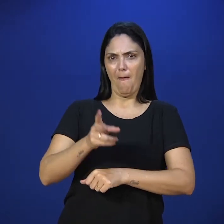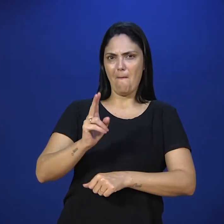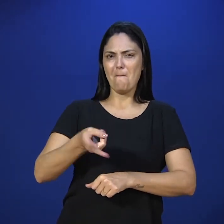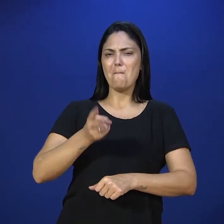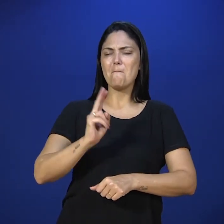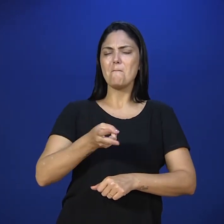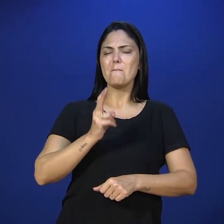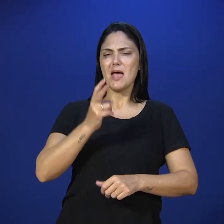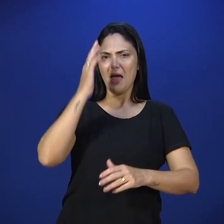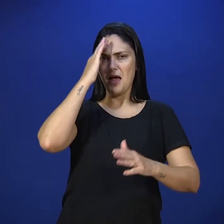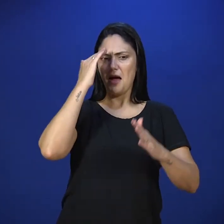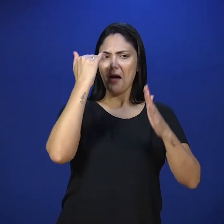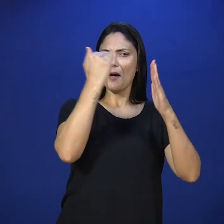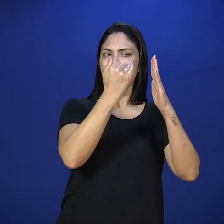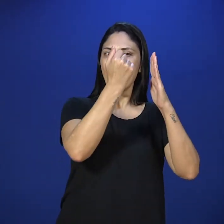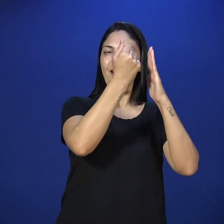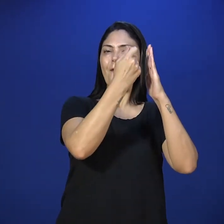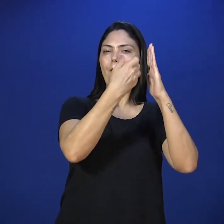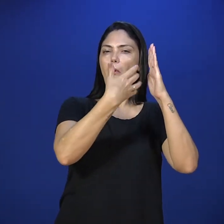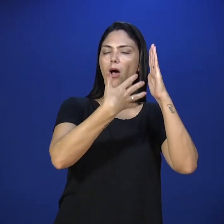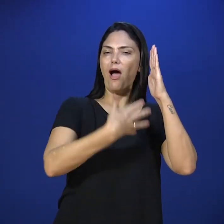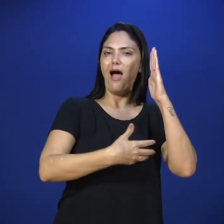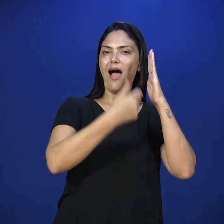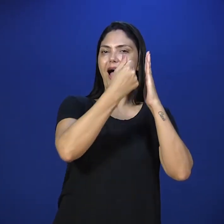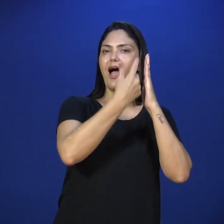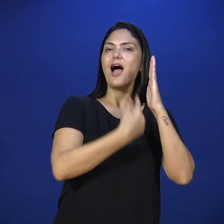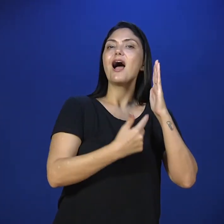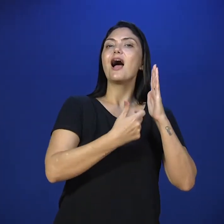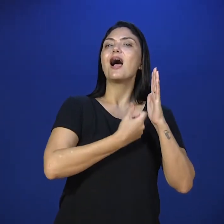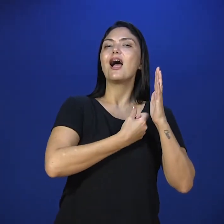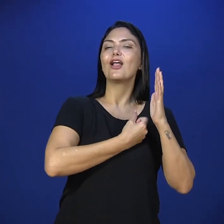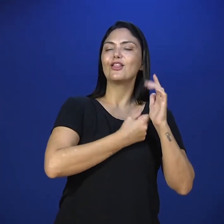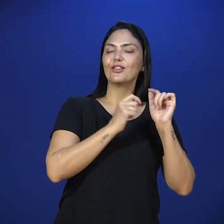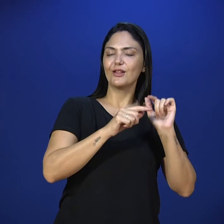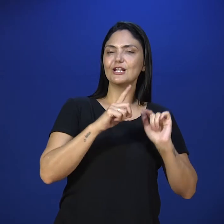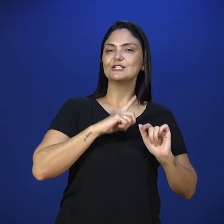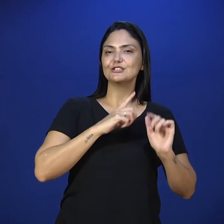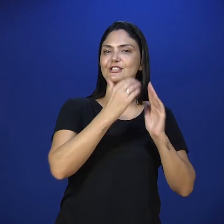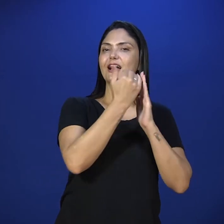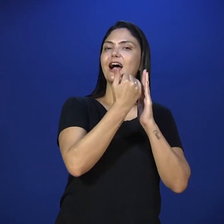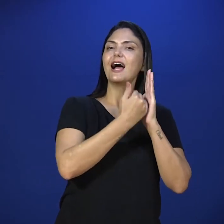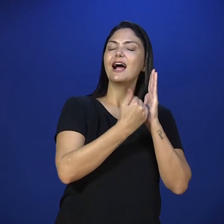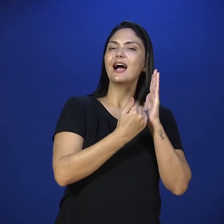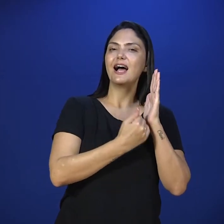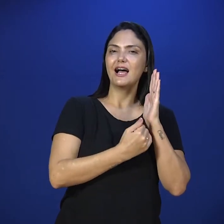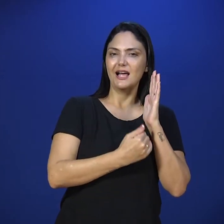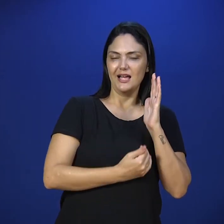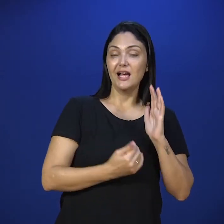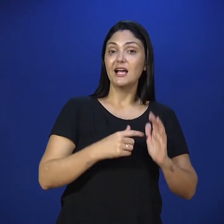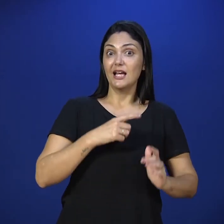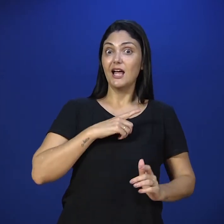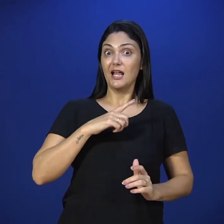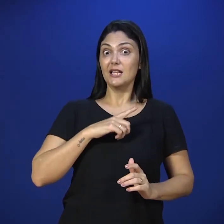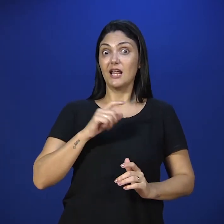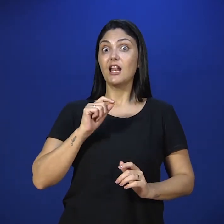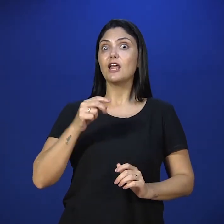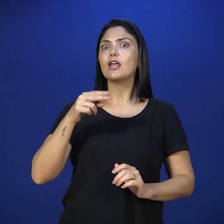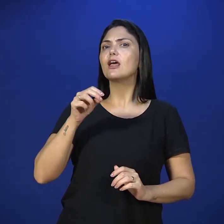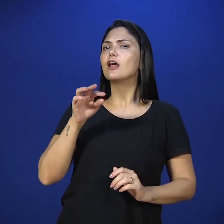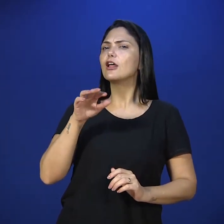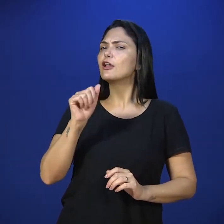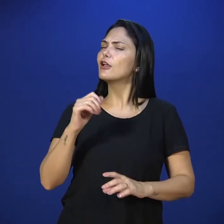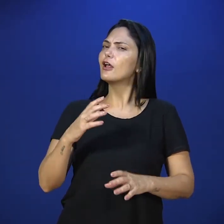e rigorosa ordem decrescente da média das notas obtidas na classificação, considerando a média das